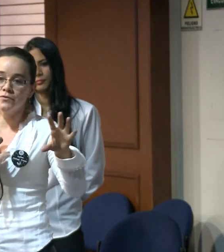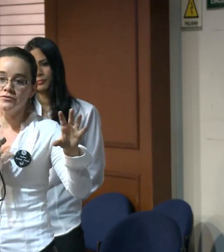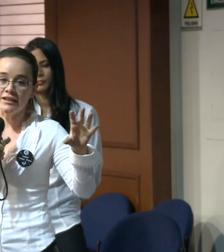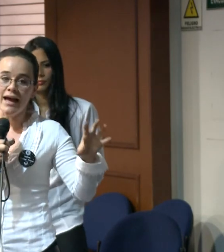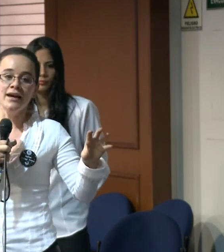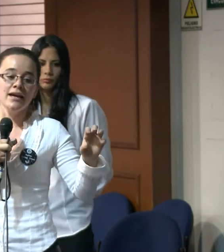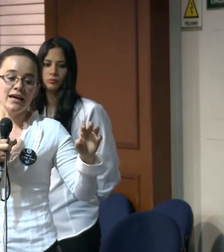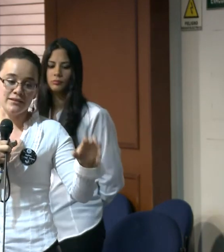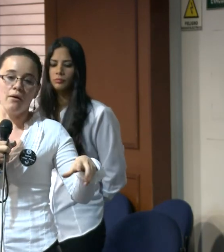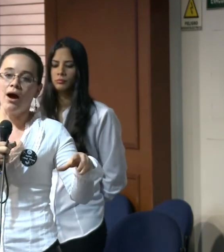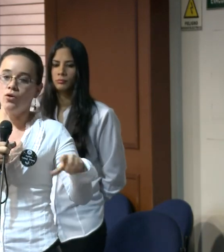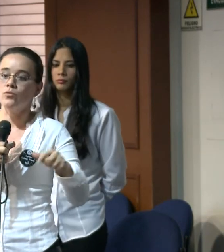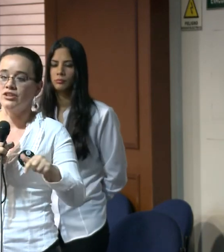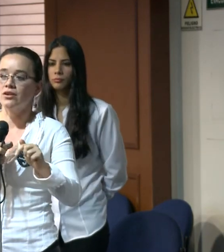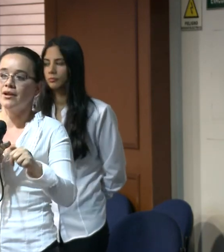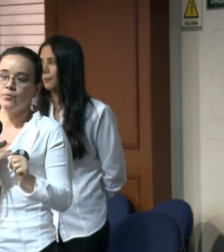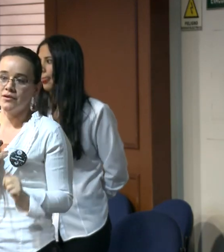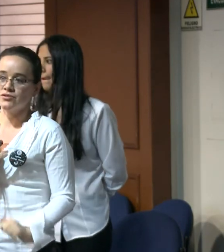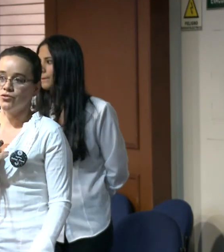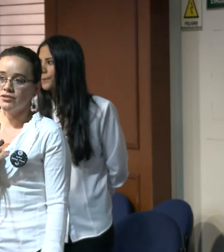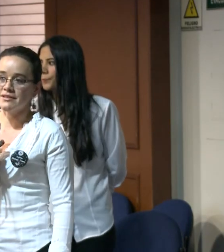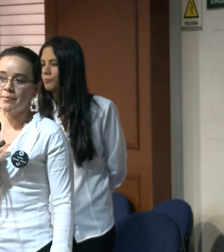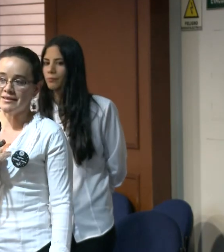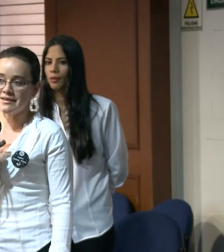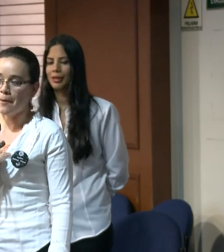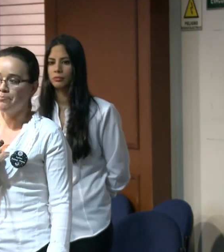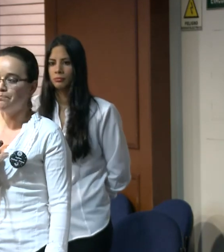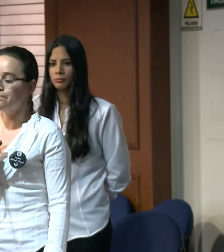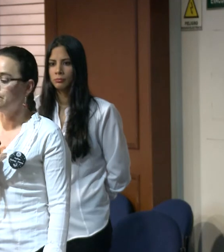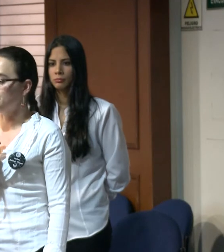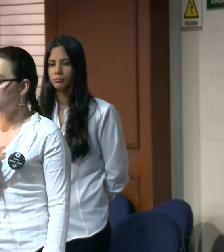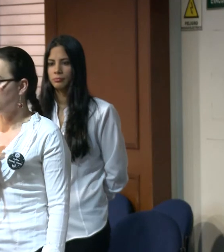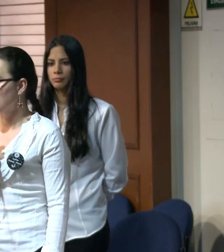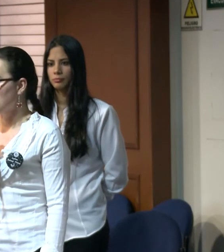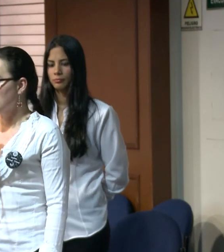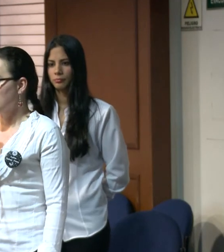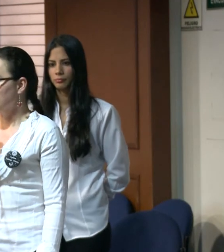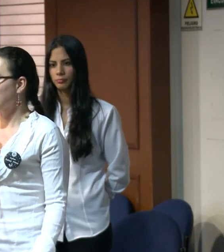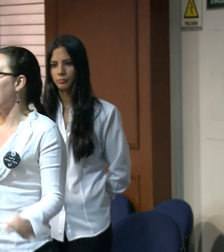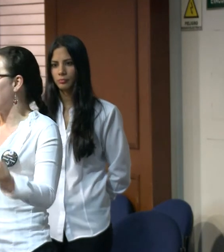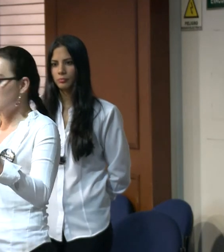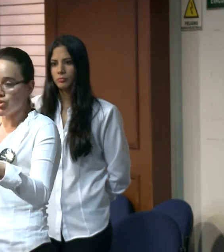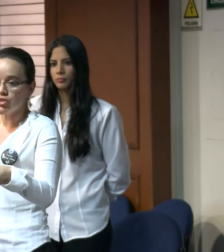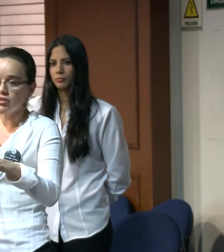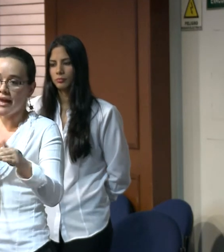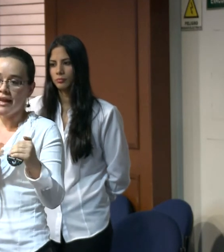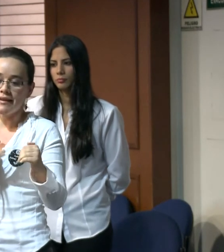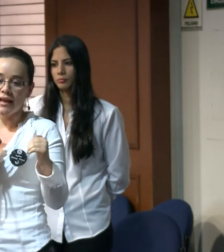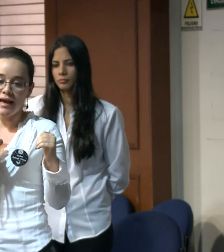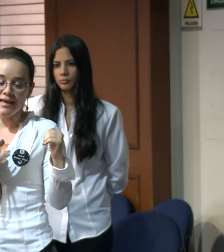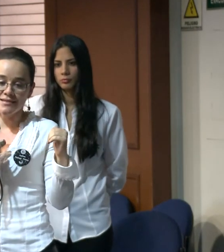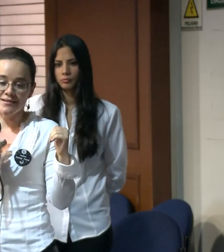mayor profundidad el trabajo como tal con la población con discapacidad. De ellos,